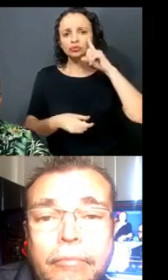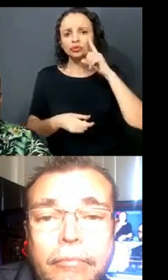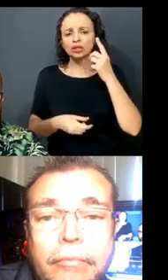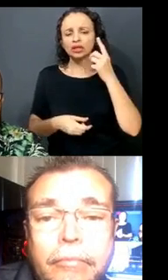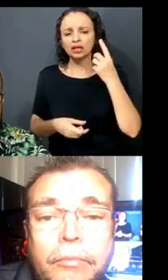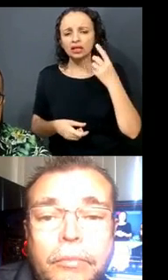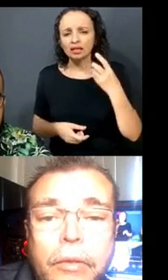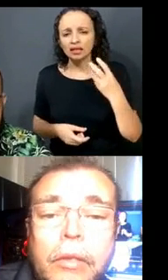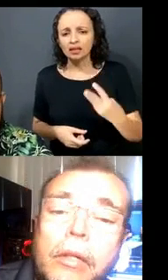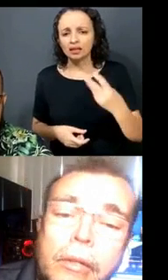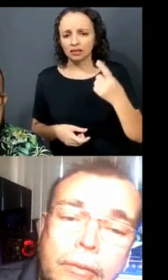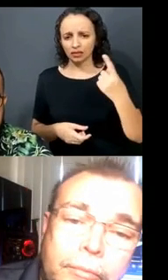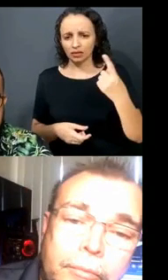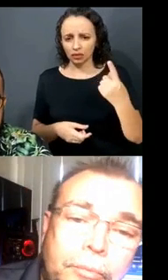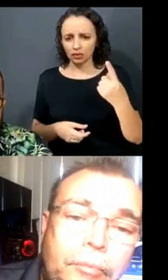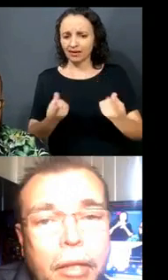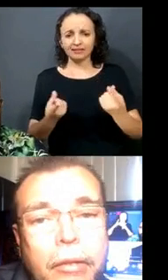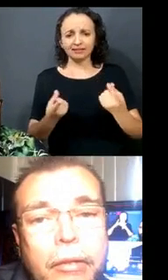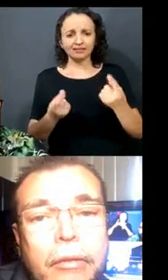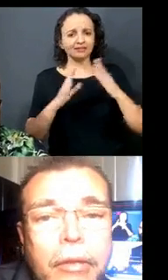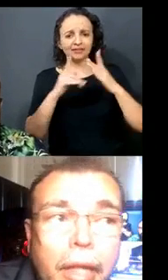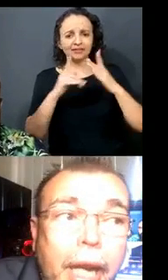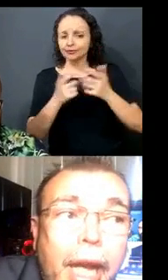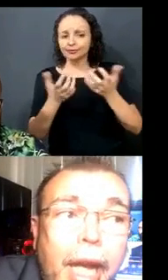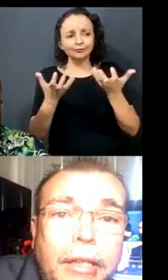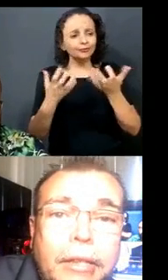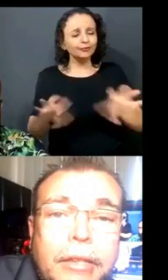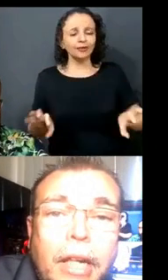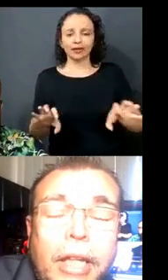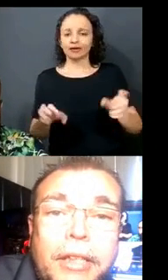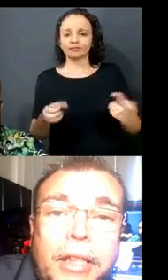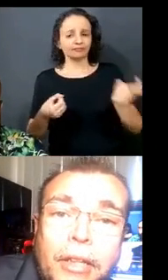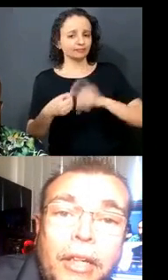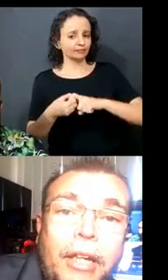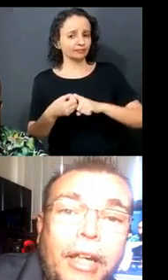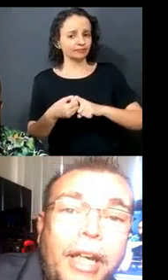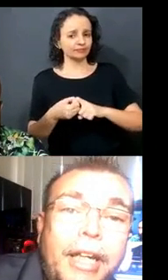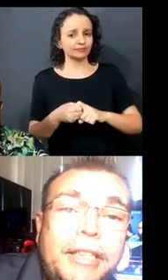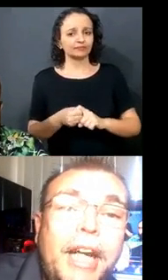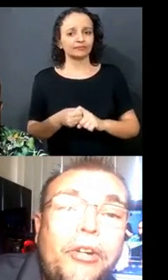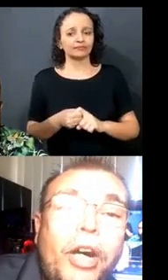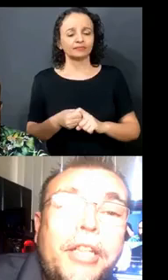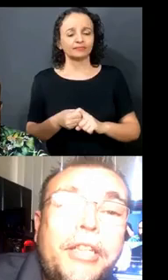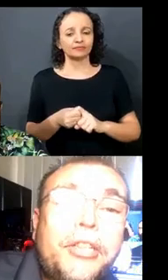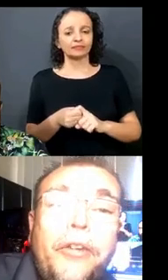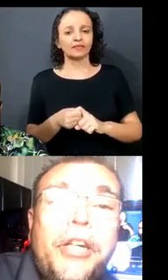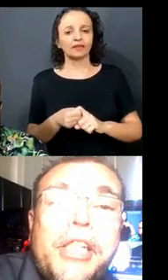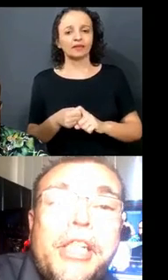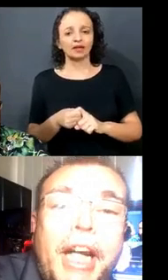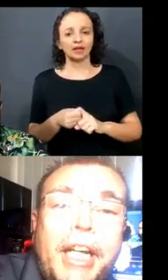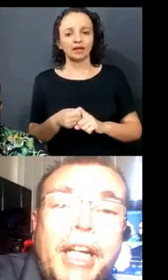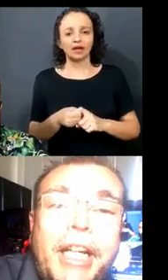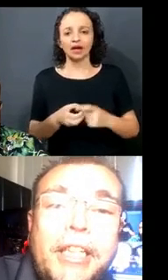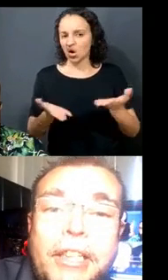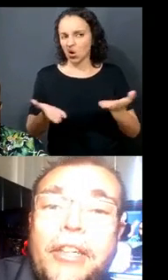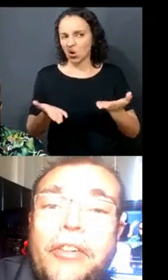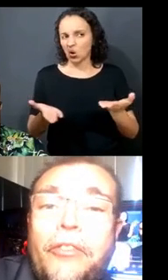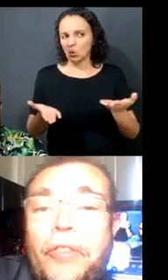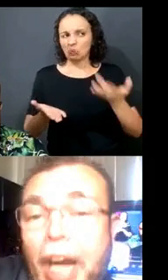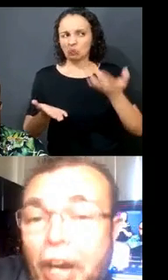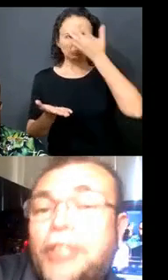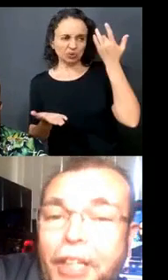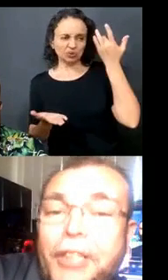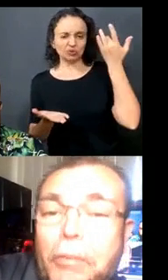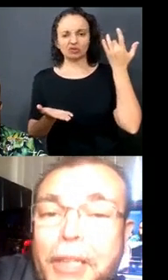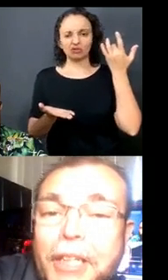Mesmo liberando, as igrejas não querem. então, assim, esse negócio que estão querendo fechar a igreja,